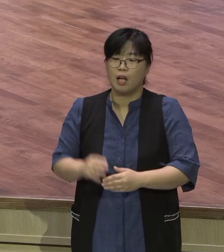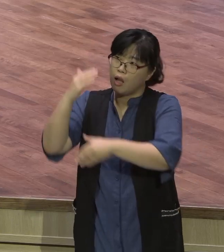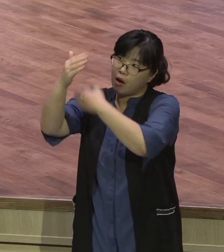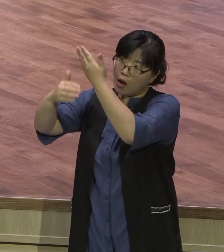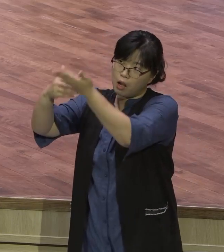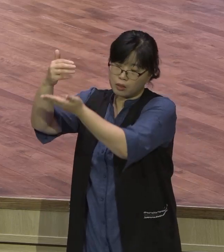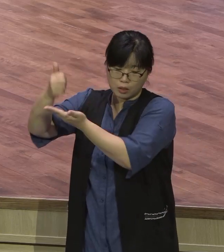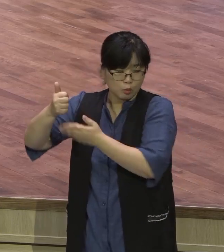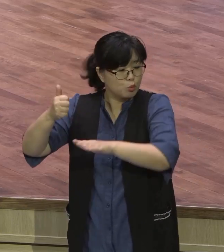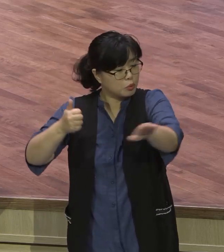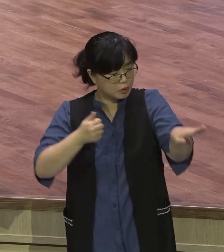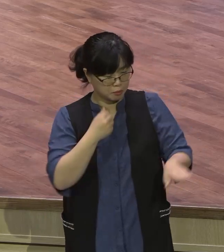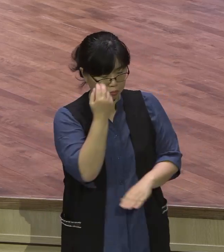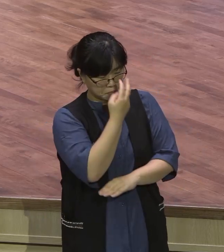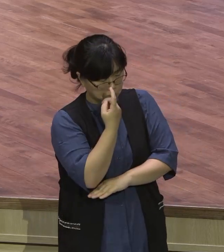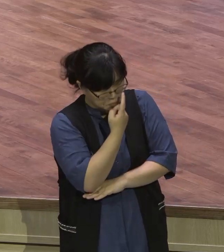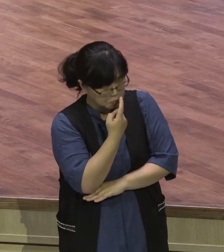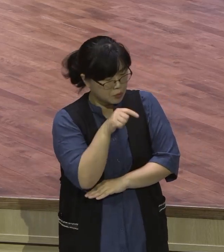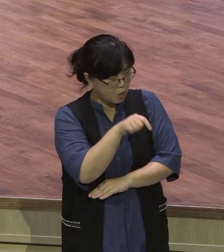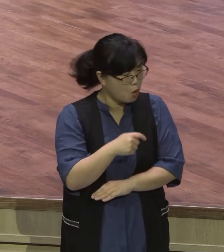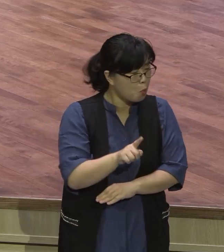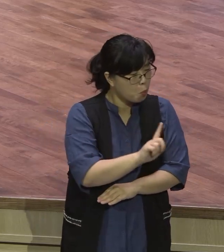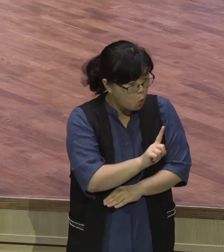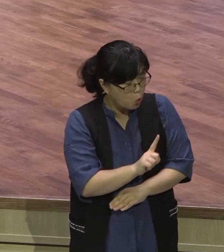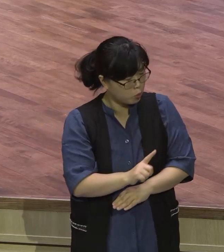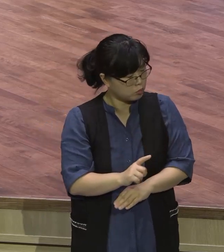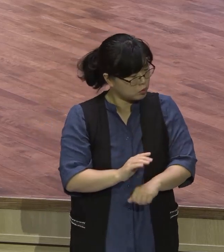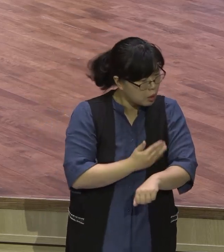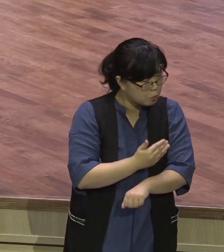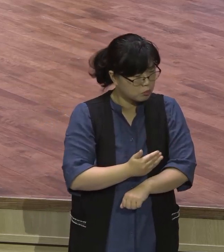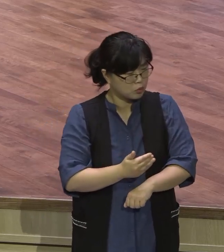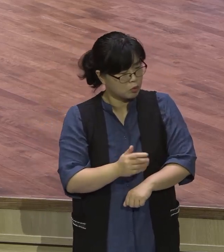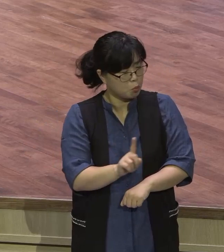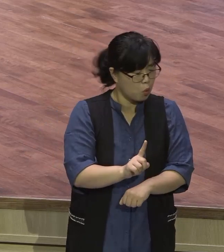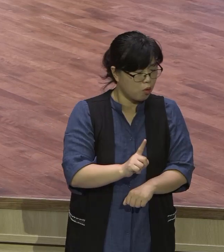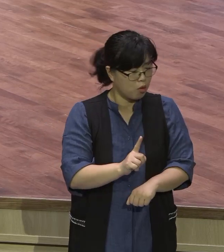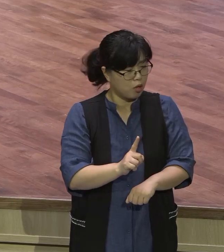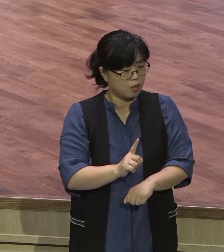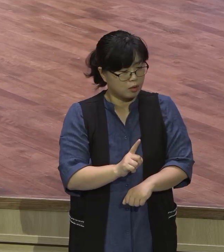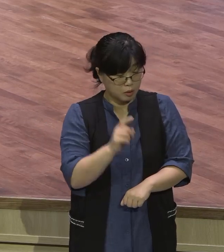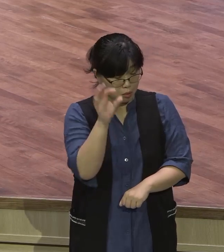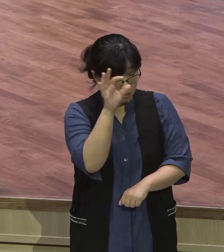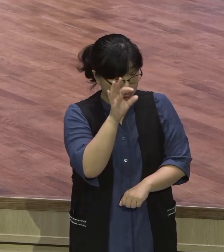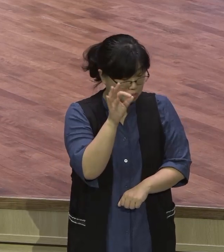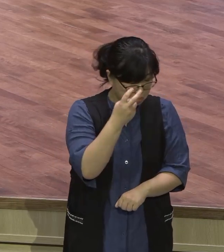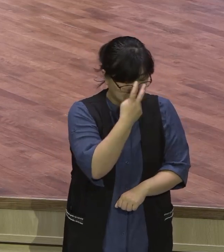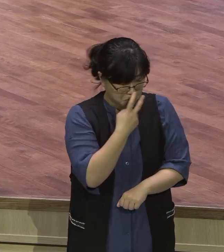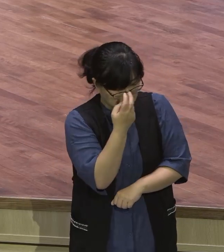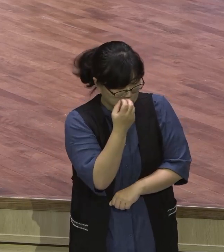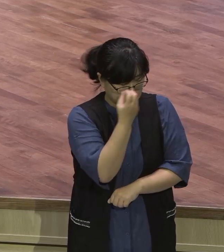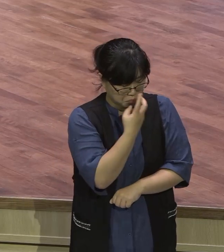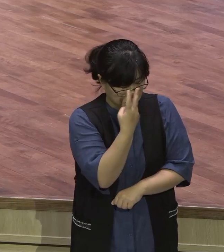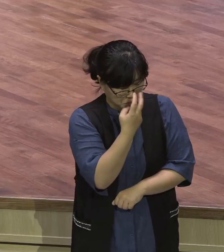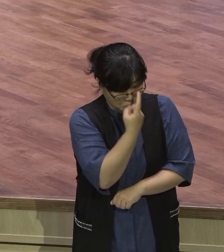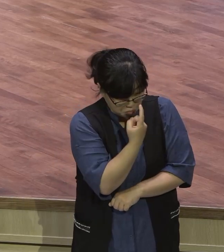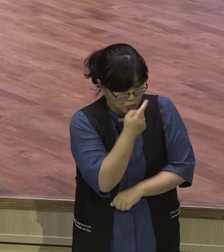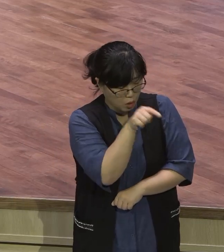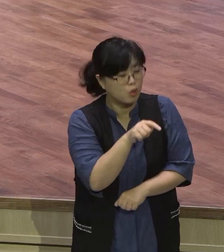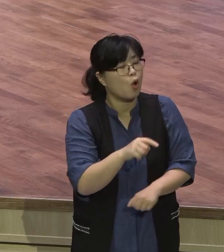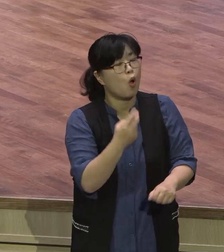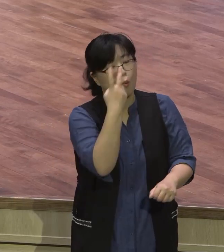지키신다는 것은요 원어대로 보면 둘레에 가시로 울타리를 친다 그런 뜻이에요. 그냥 막연한 말이 아니라